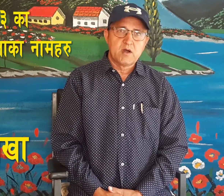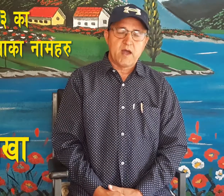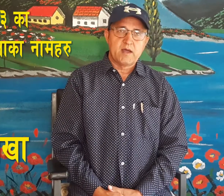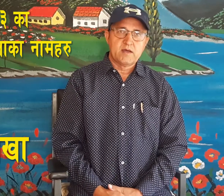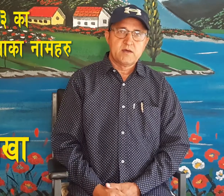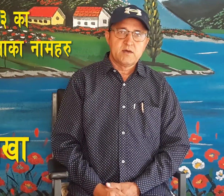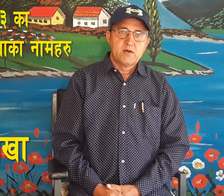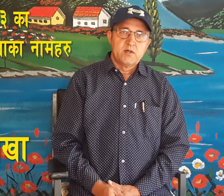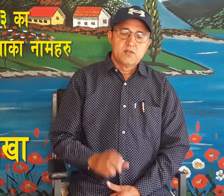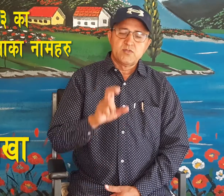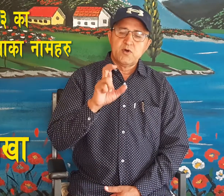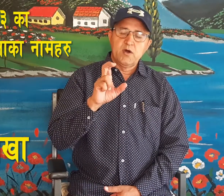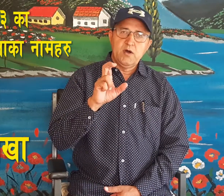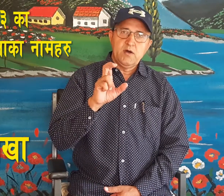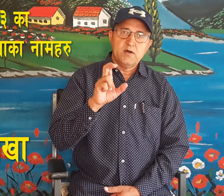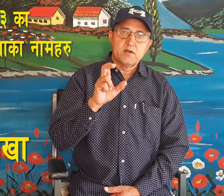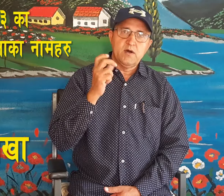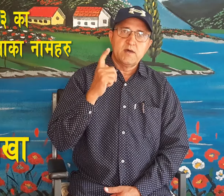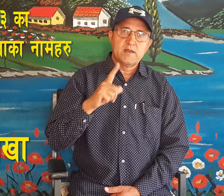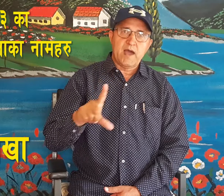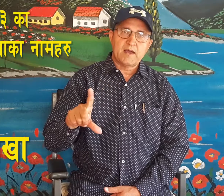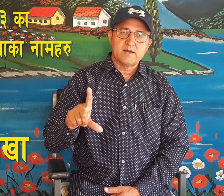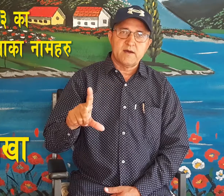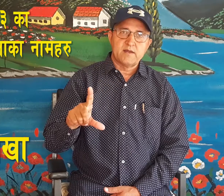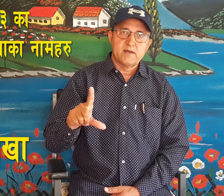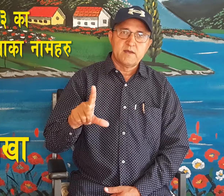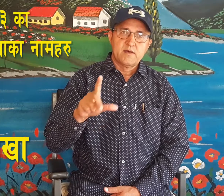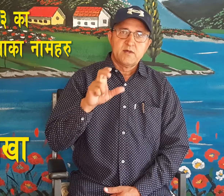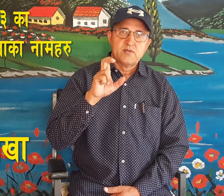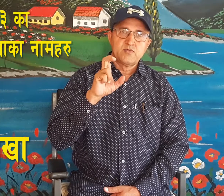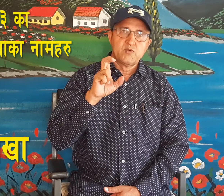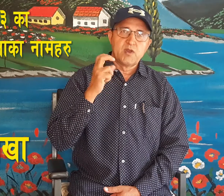दुर्लखा द र लाख गर्ने, दुर्लखा,